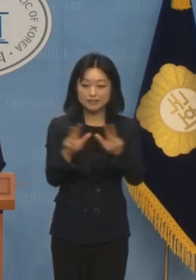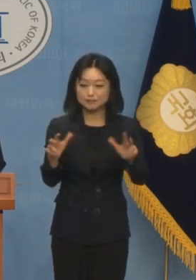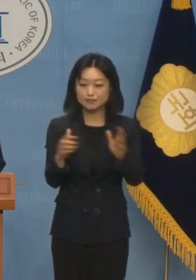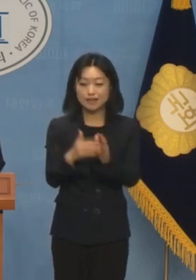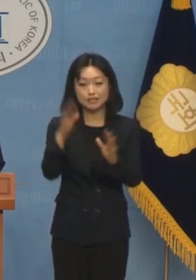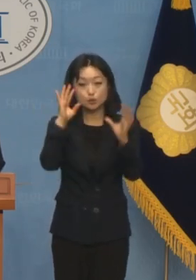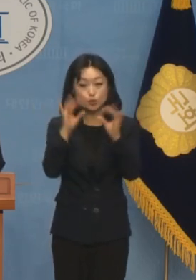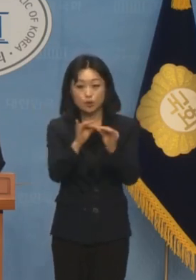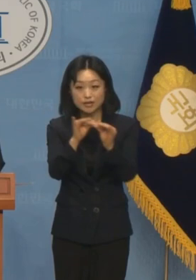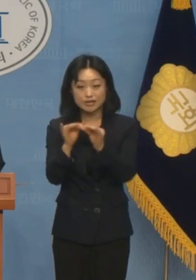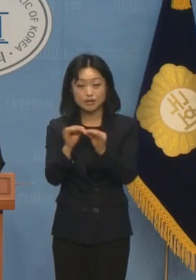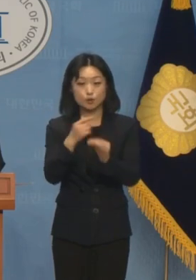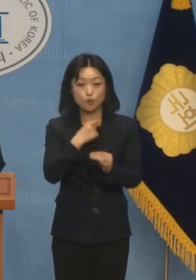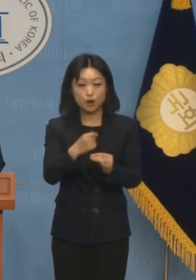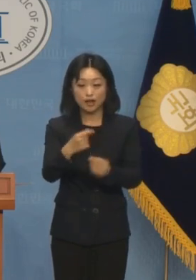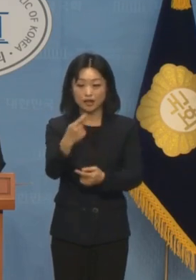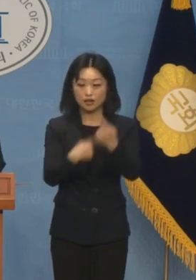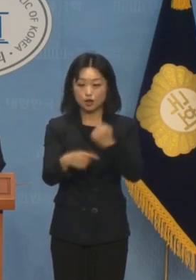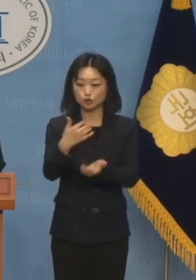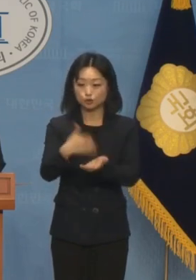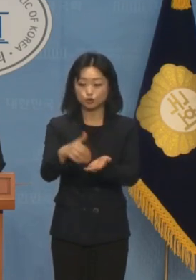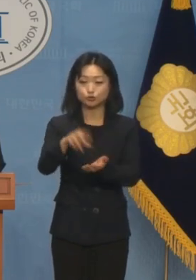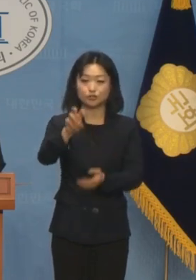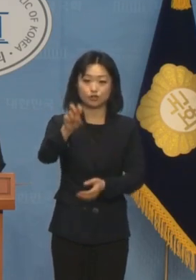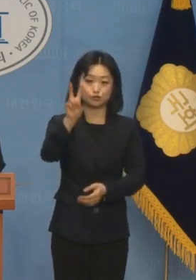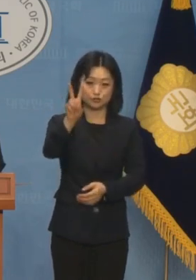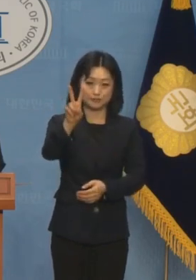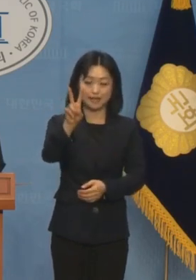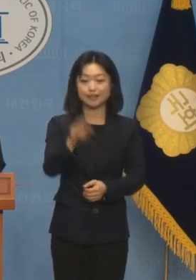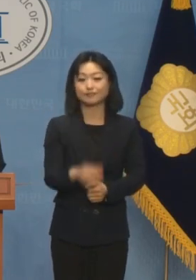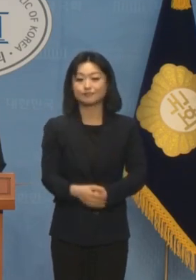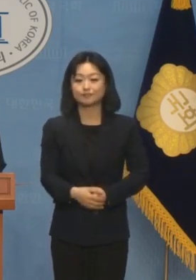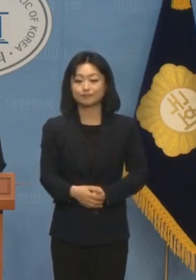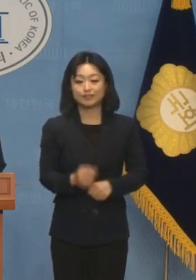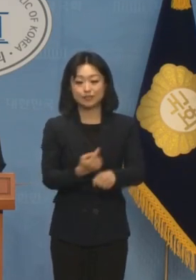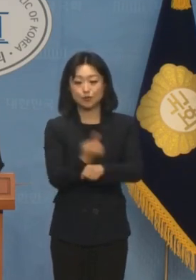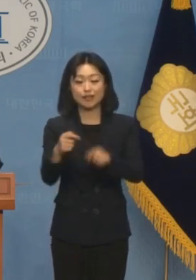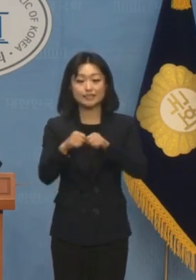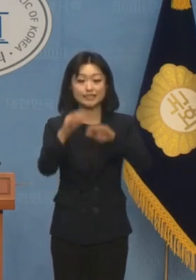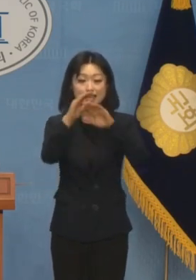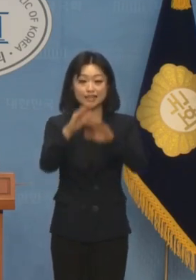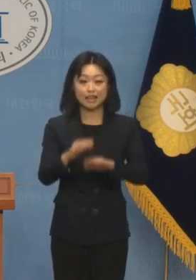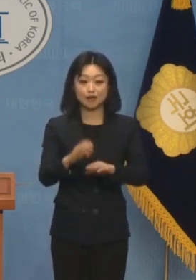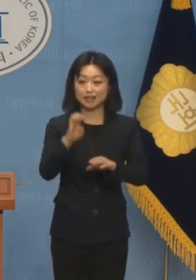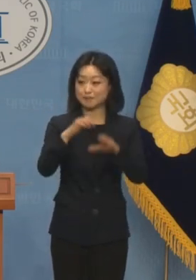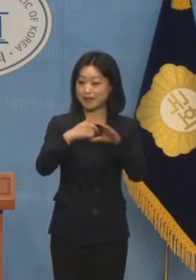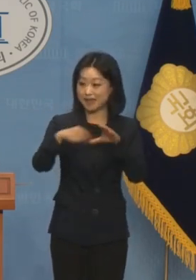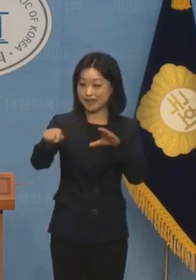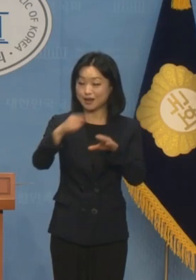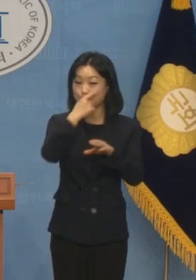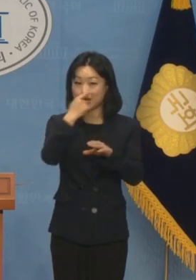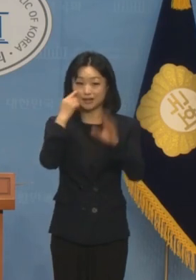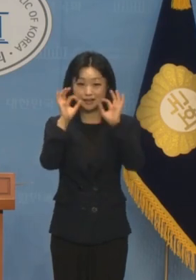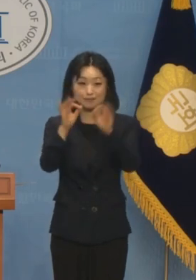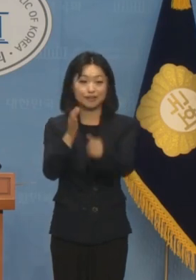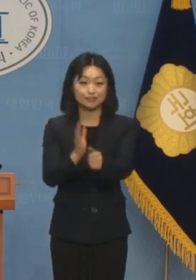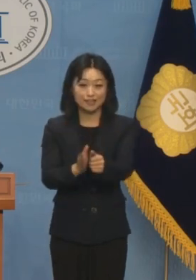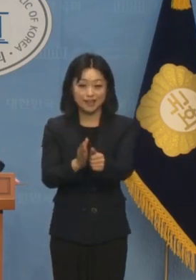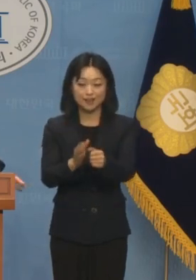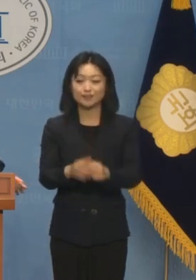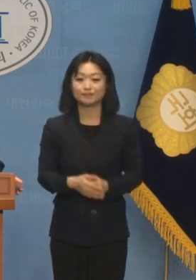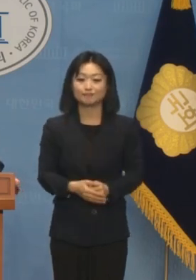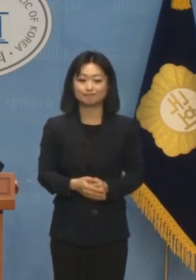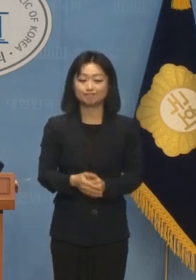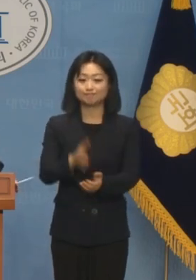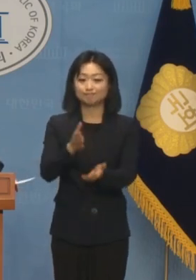현재 동의 진행 중인 청원은 총 32건입니다. 기타 자세한 사항은 이메일을 참고해 주시기 바랍니다.